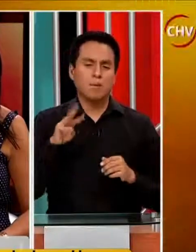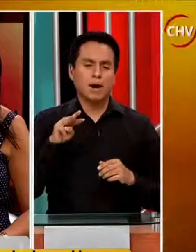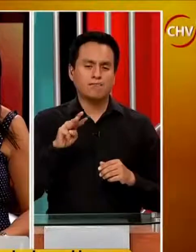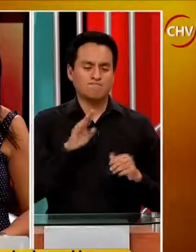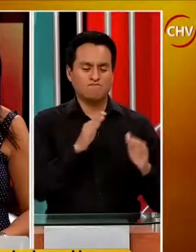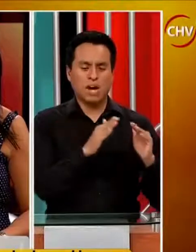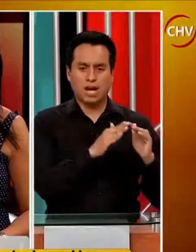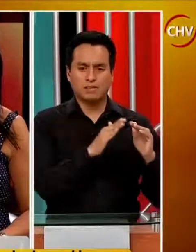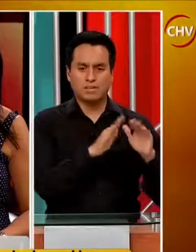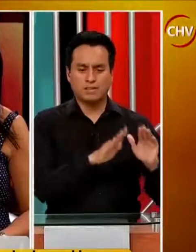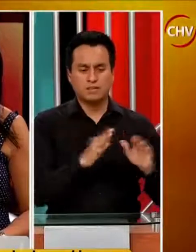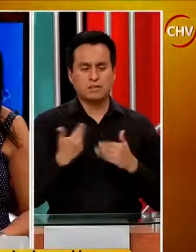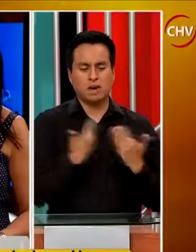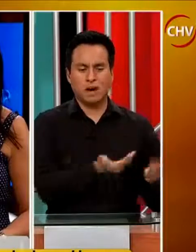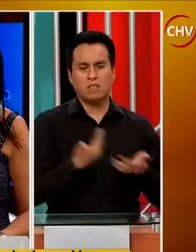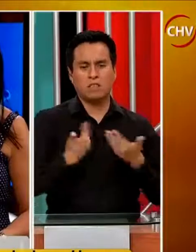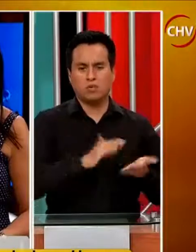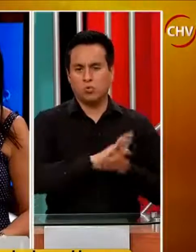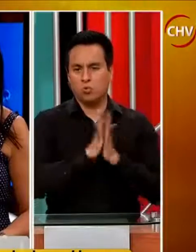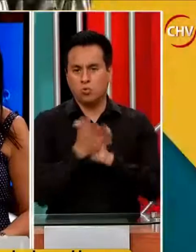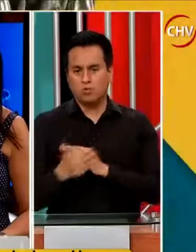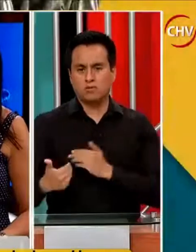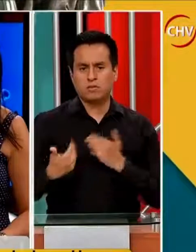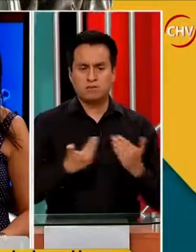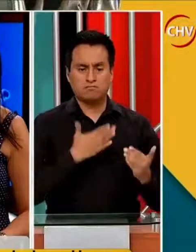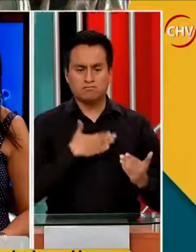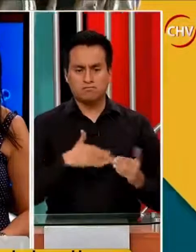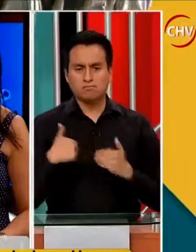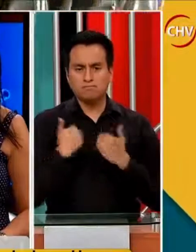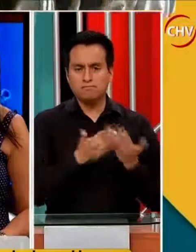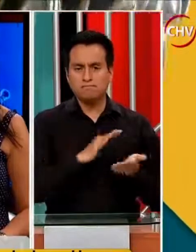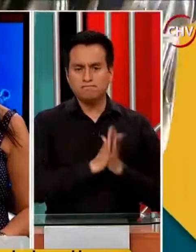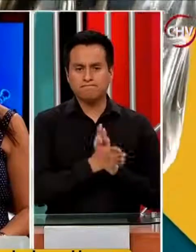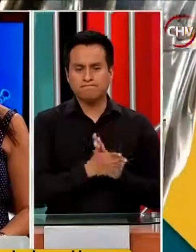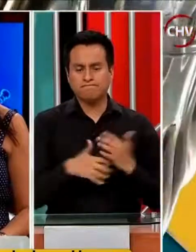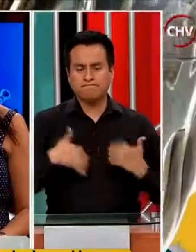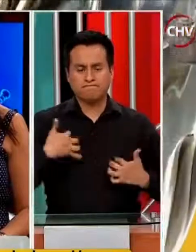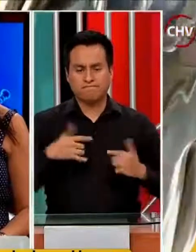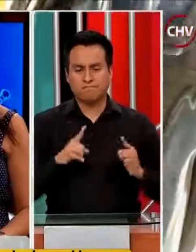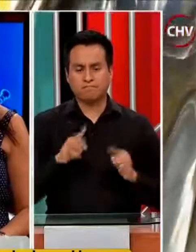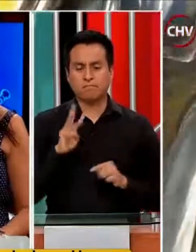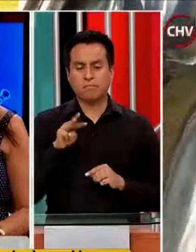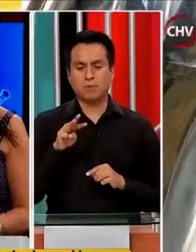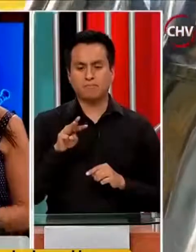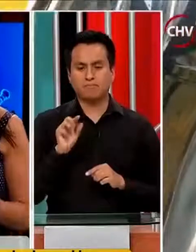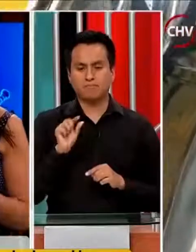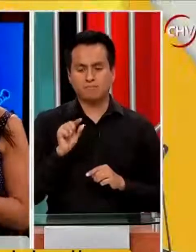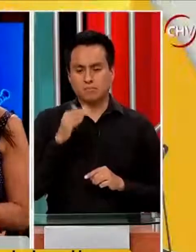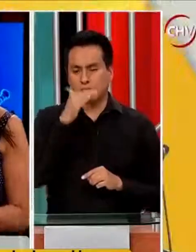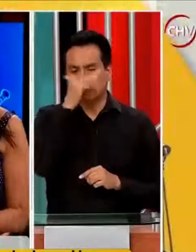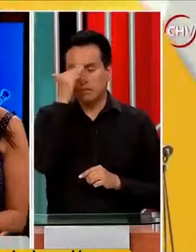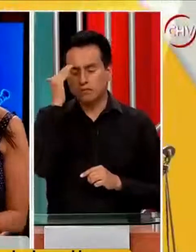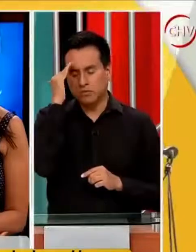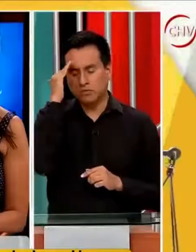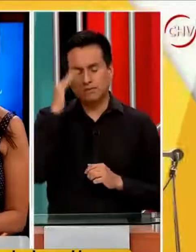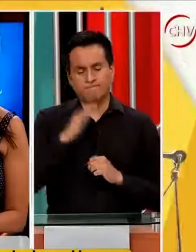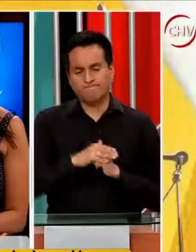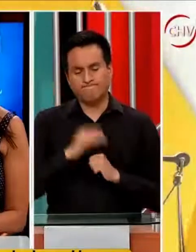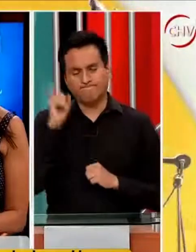lo tuvo en la casa y le daba todo. Todo lo que él quería para que no la molestara. Porque lo único que mi mamá estaba superada con él también.